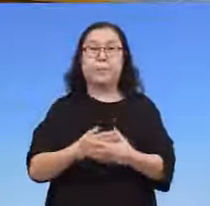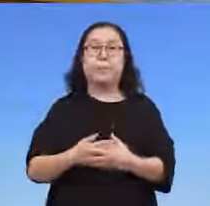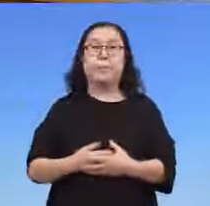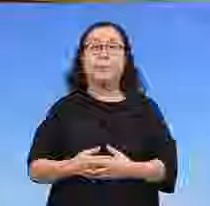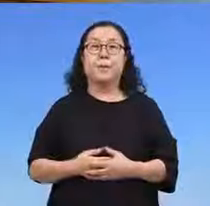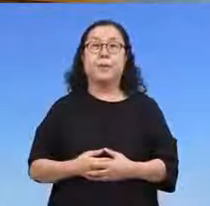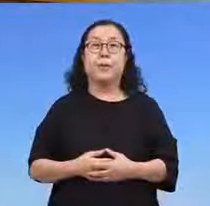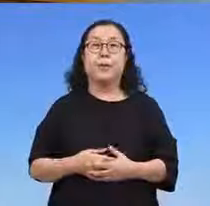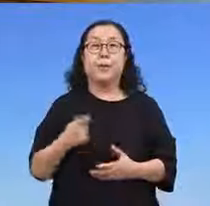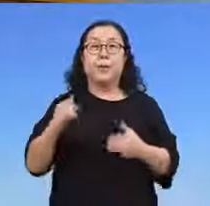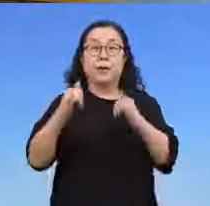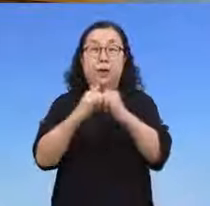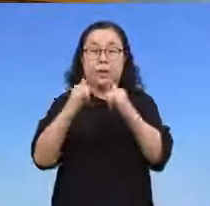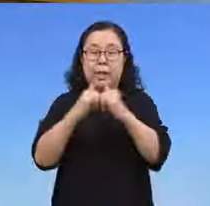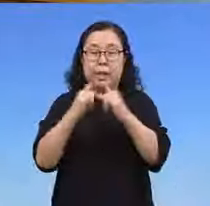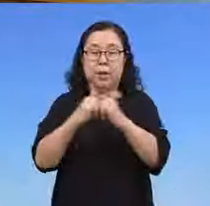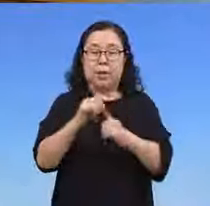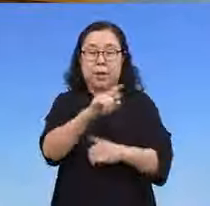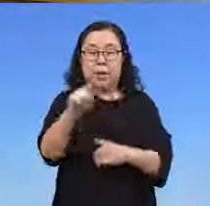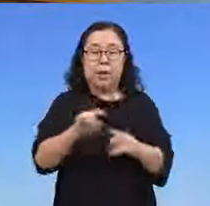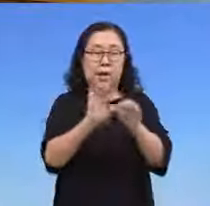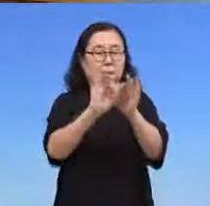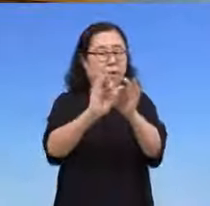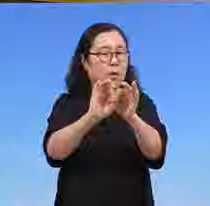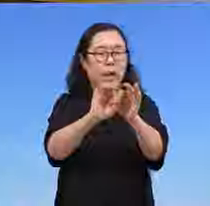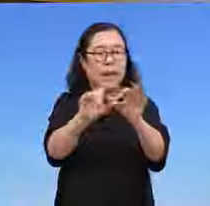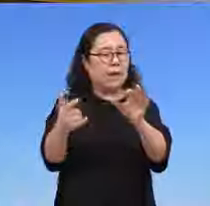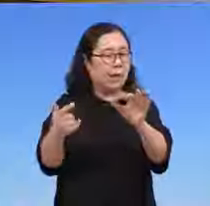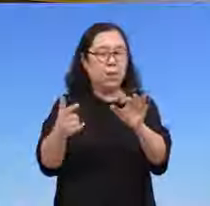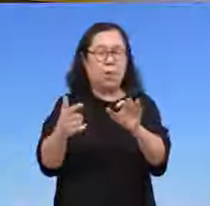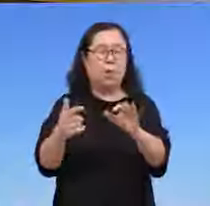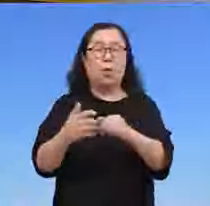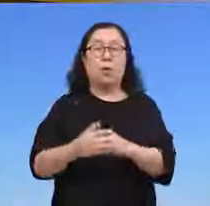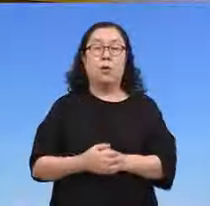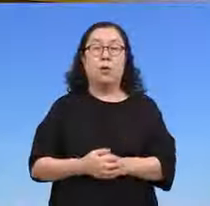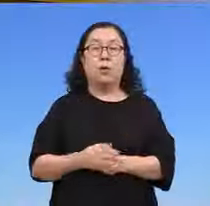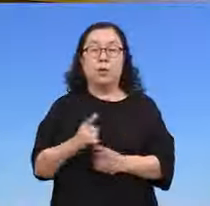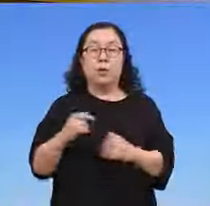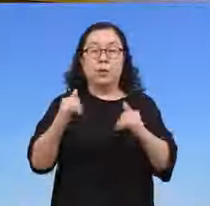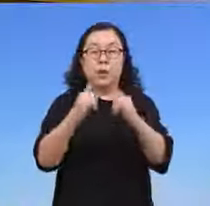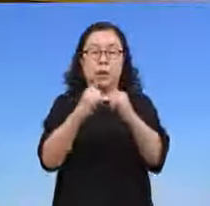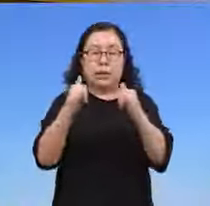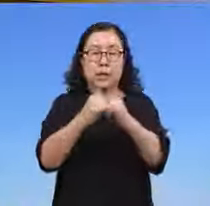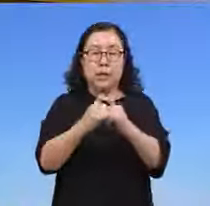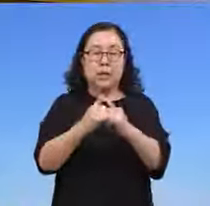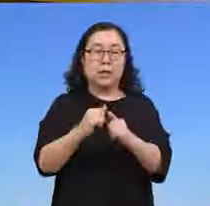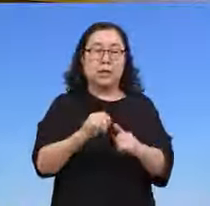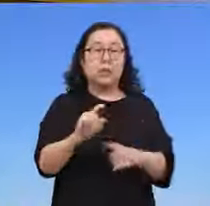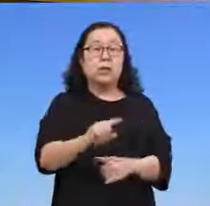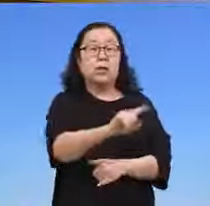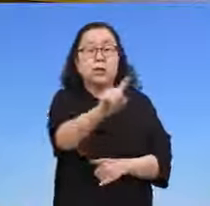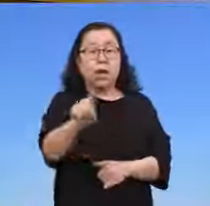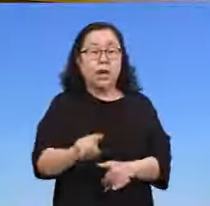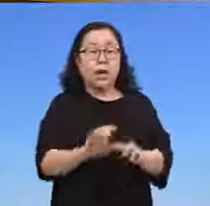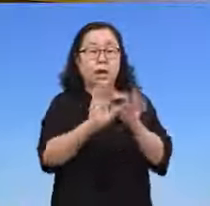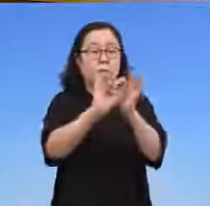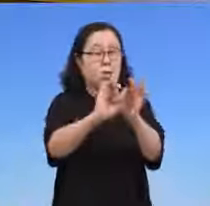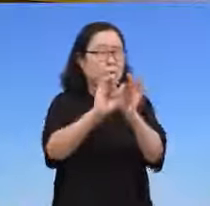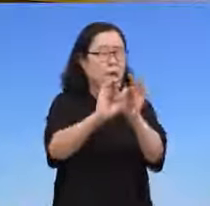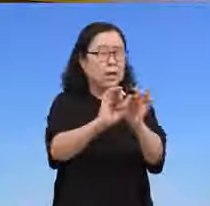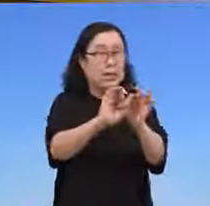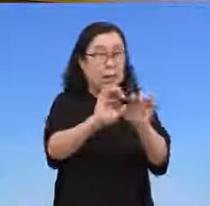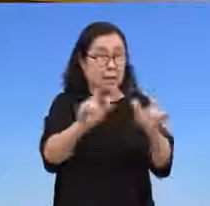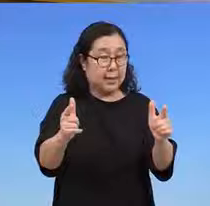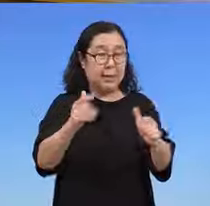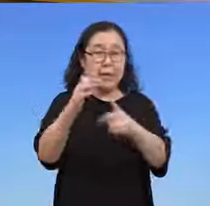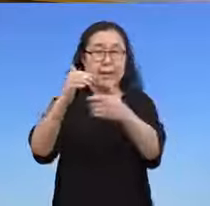놀라지 말라고 하시느냐? 이 전쟁은 너희에게 속한 것이 아니요, 이 전쟁은 너희에게 속한 것이